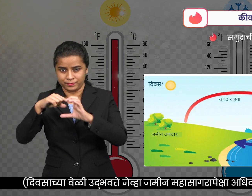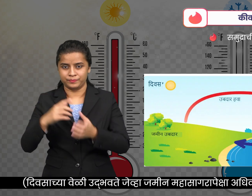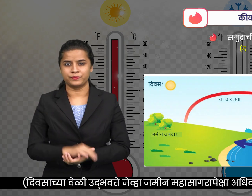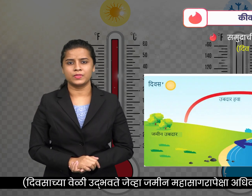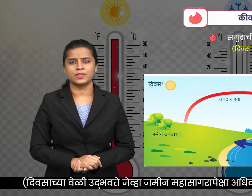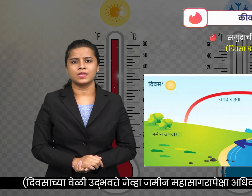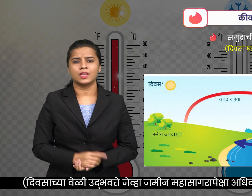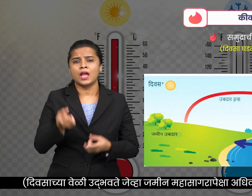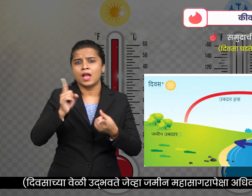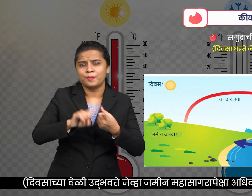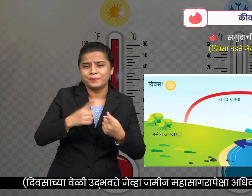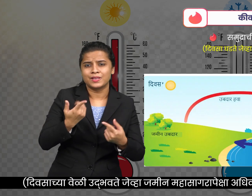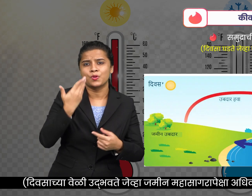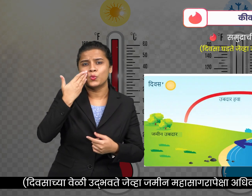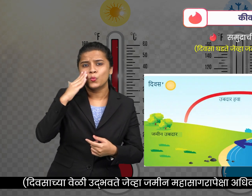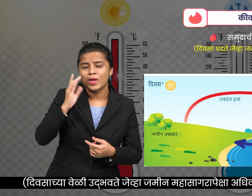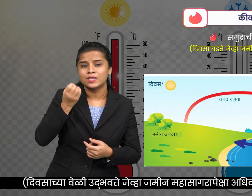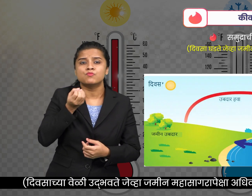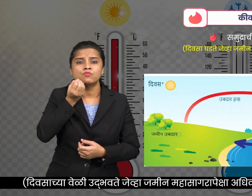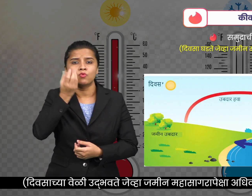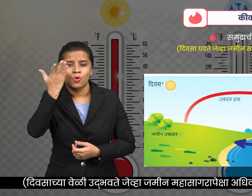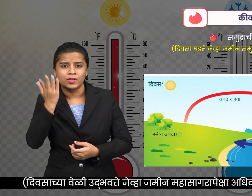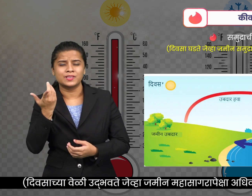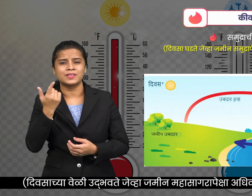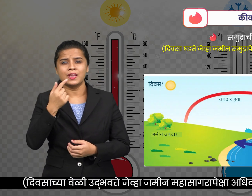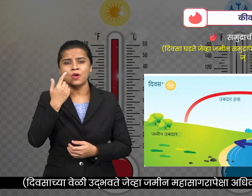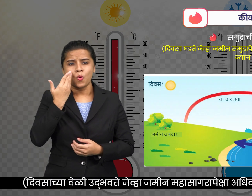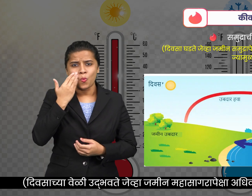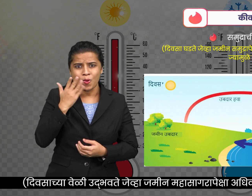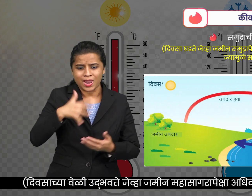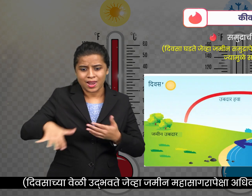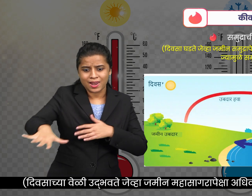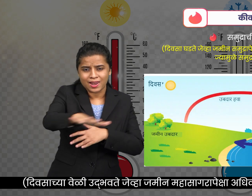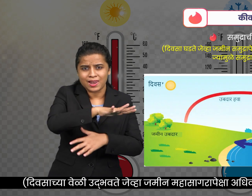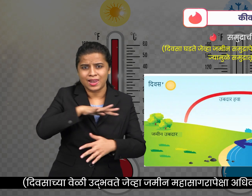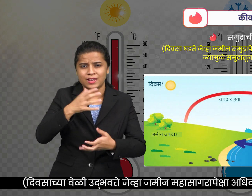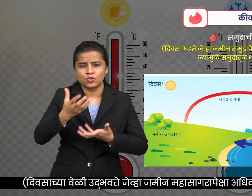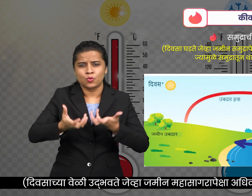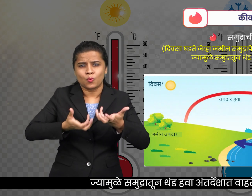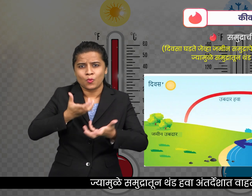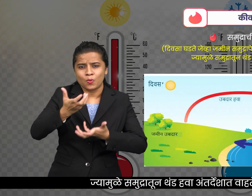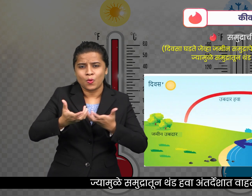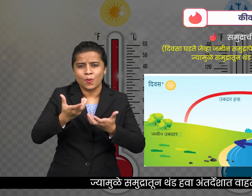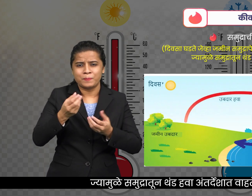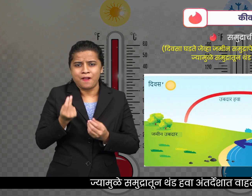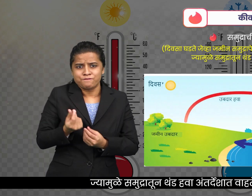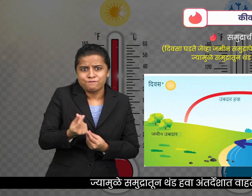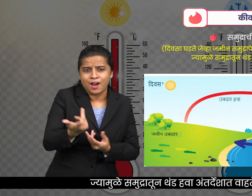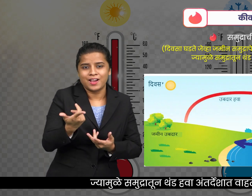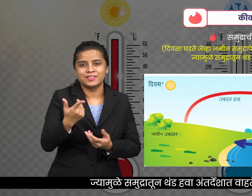दिवसाच्या वेळी उद्भवते जेव्हा जमीन महासागरापेक्षा अधिक वेगाने गरम होते, ज्यामुळे समुद्रातून थंड